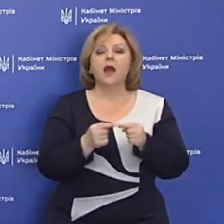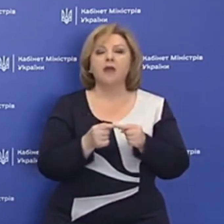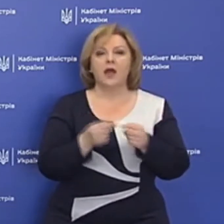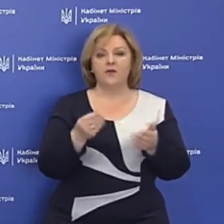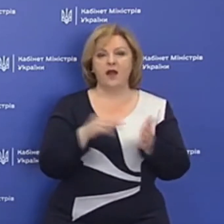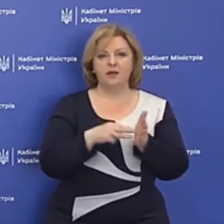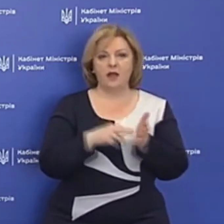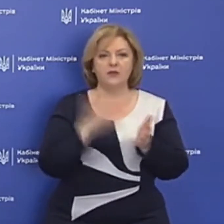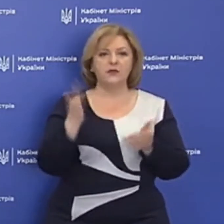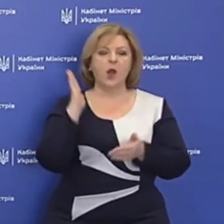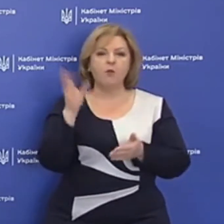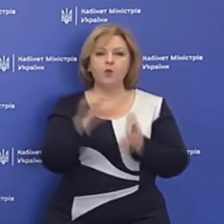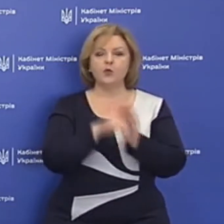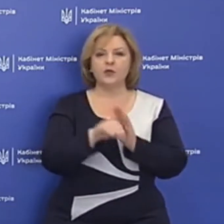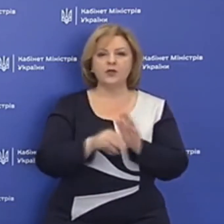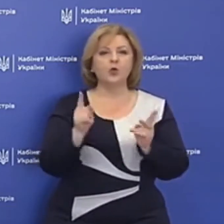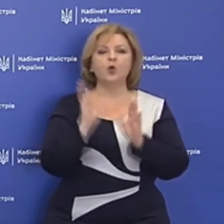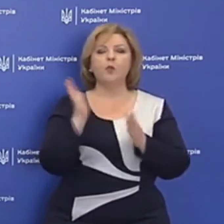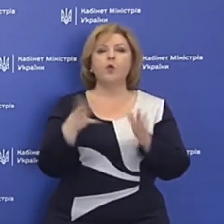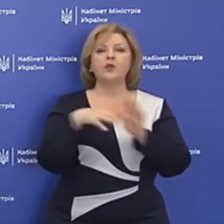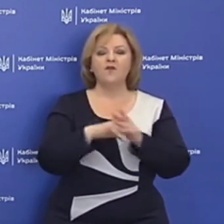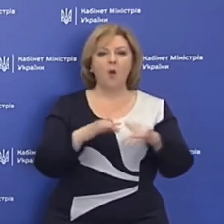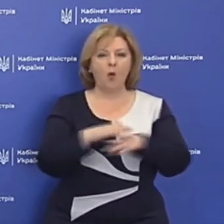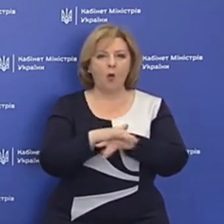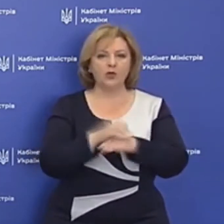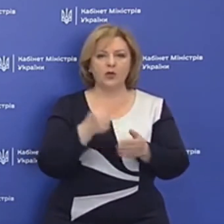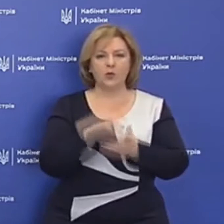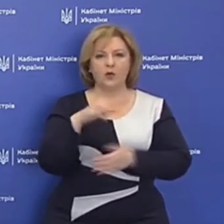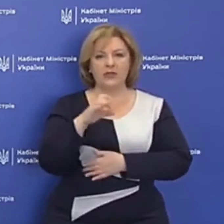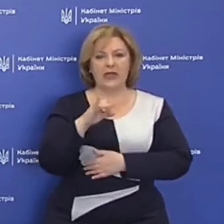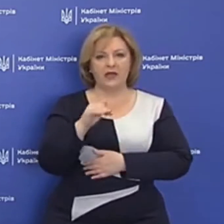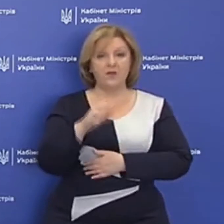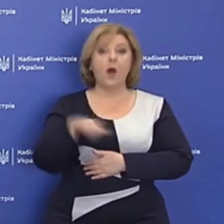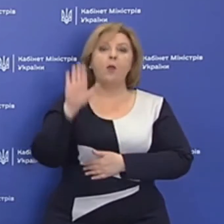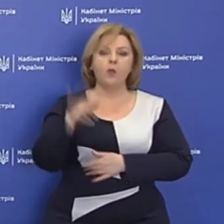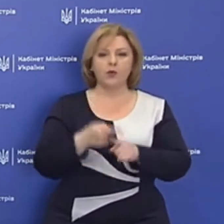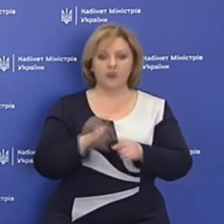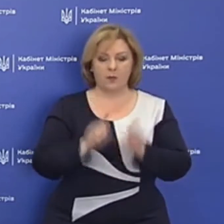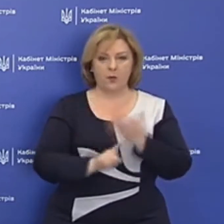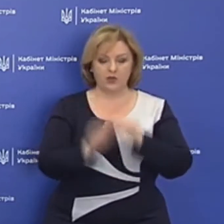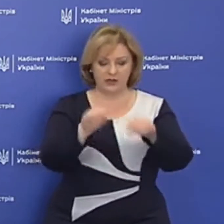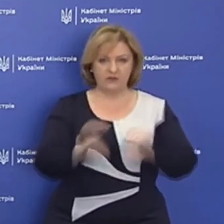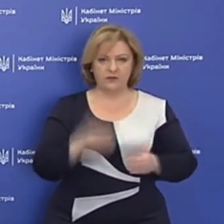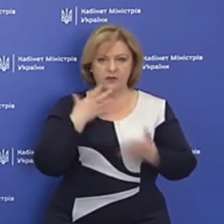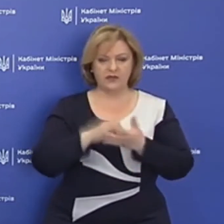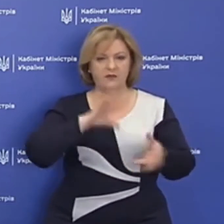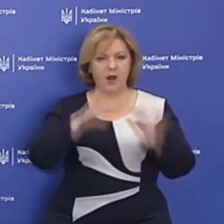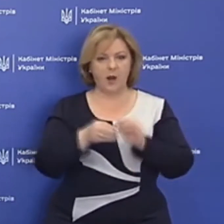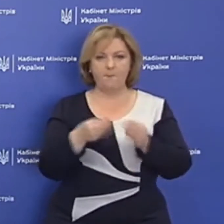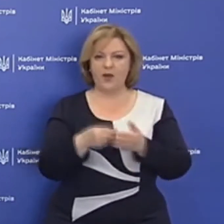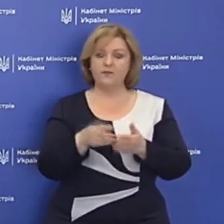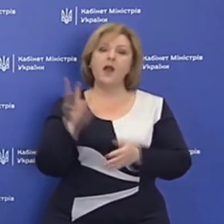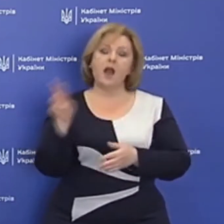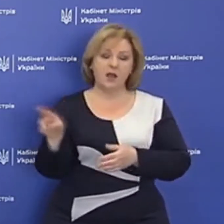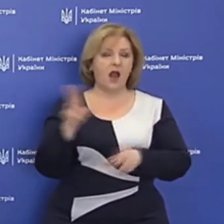буде складати, що буде входити до тарифу. І після цього почали складати свої бюджети.